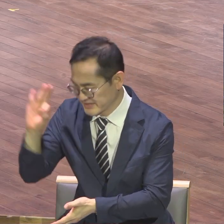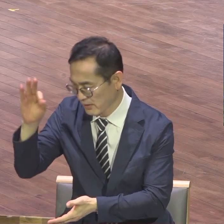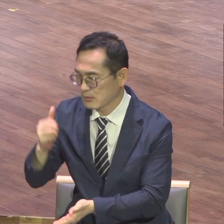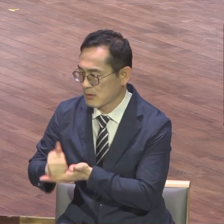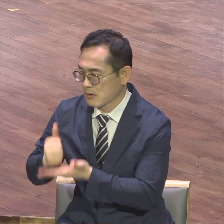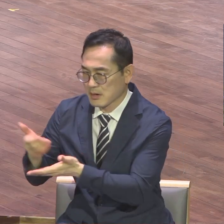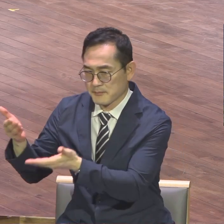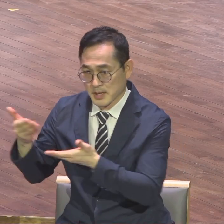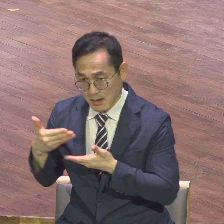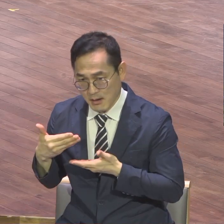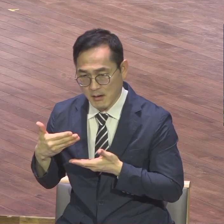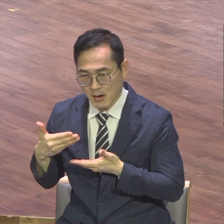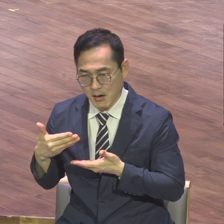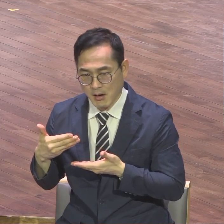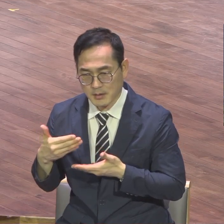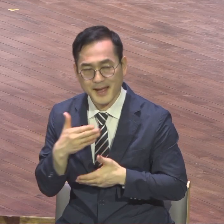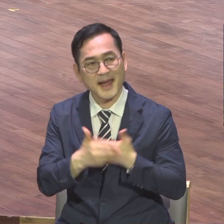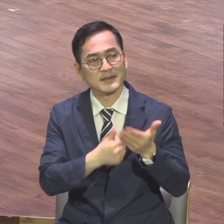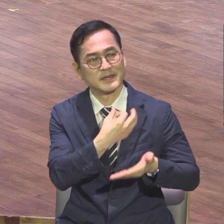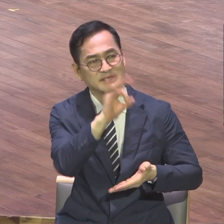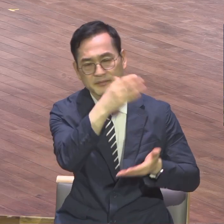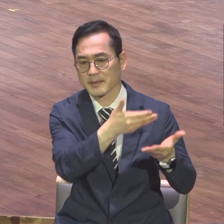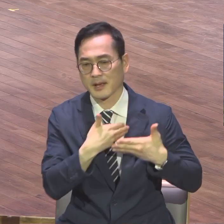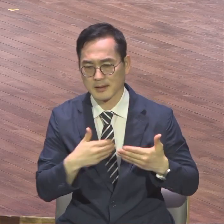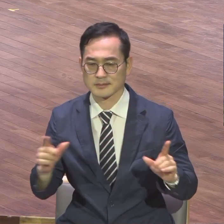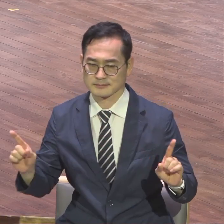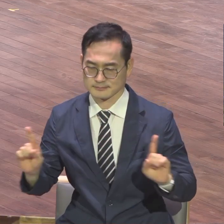칭찬하면 제대로 하는 거예요.